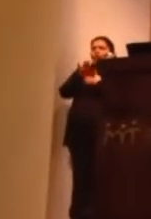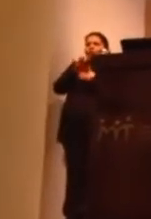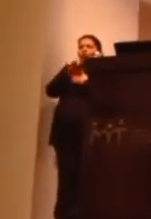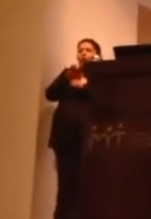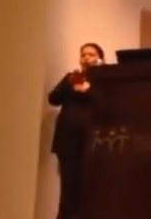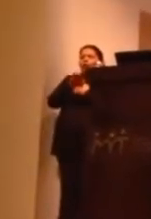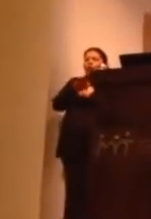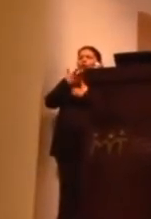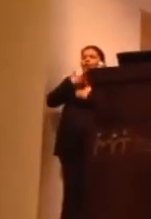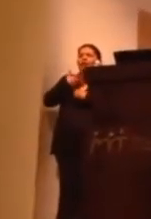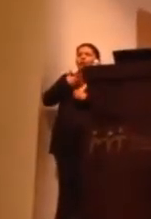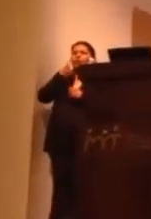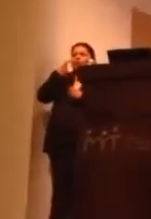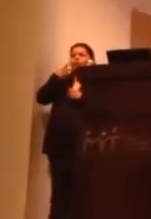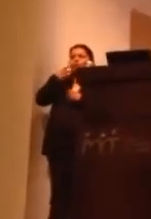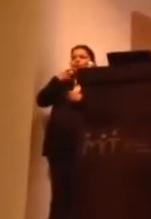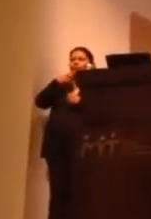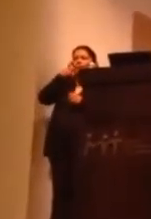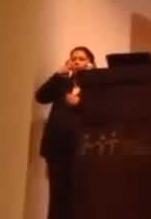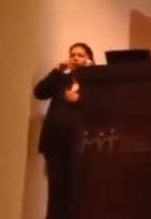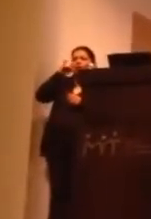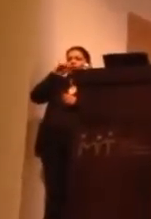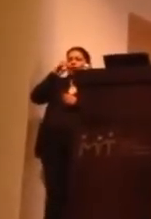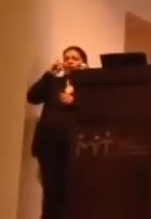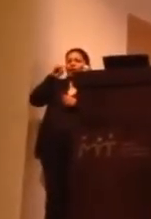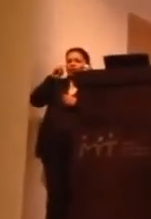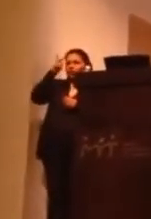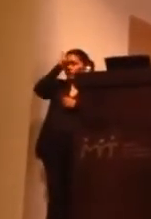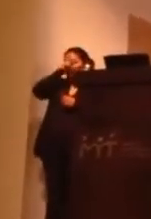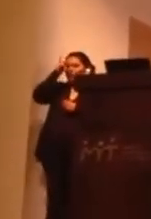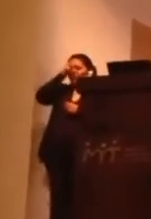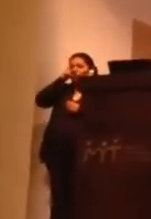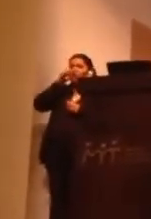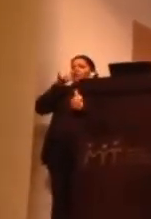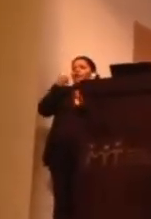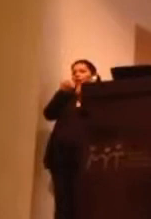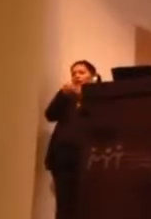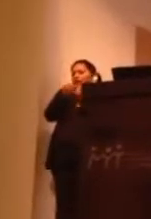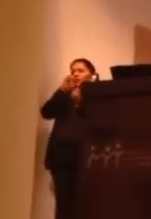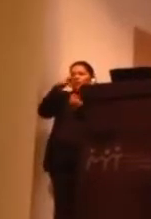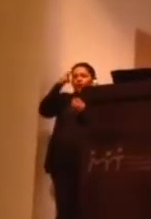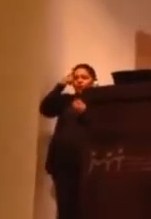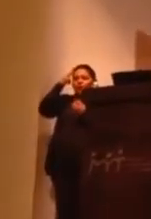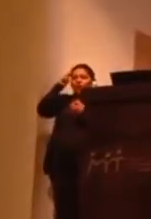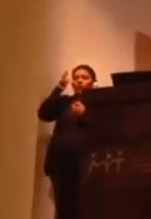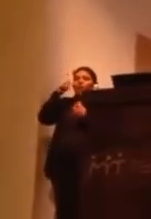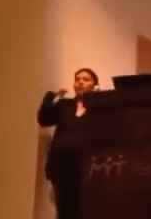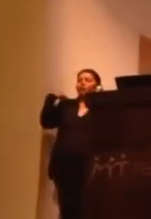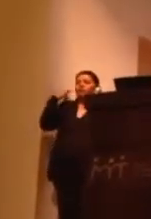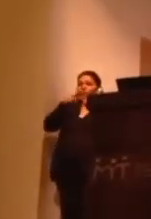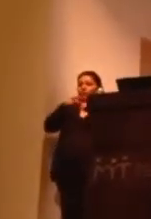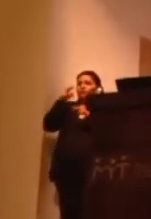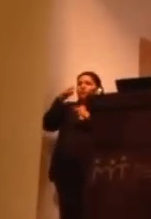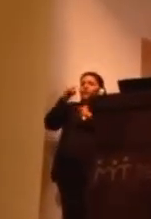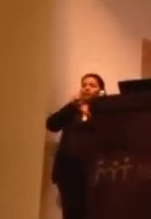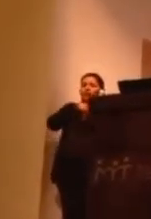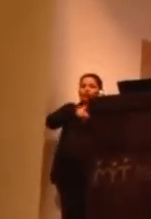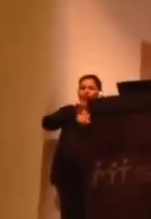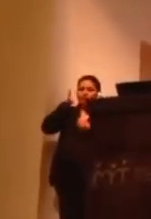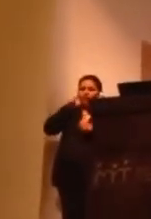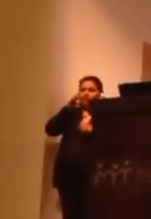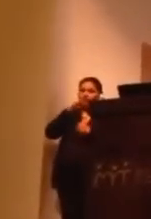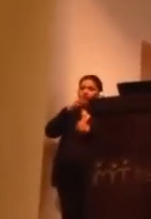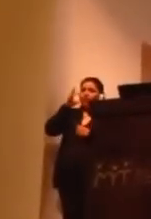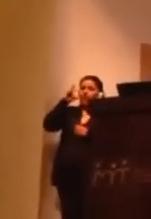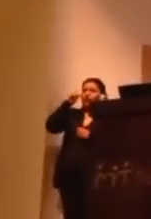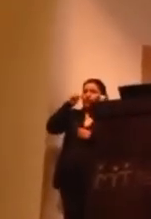lo menos tiene que estar un psiquiatra y tiene que ser un neuropsicólogo o un psicopedagogo, especialista en